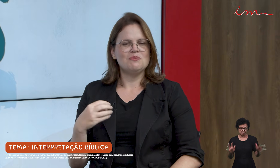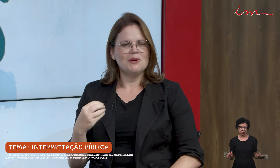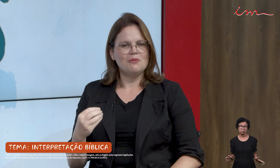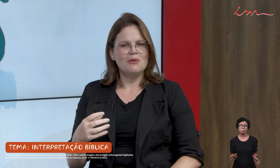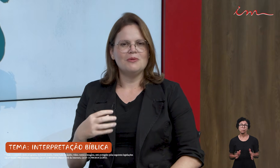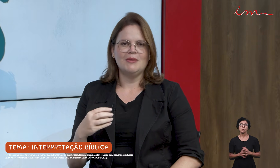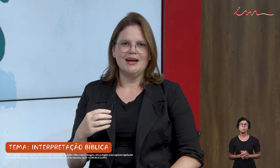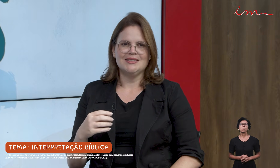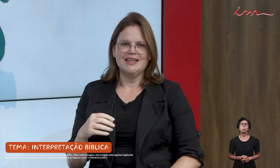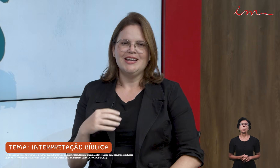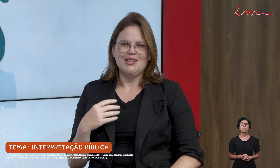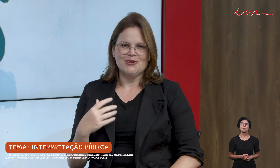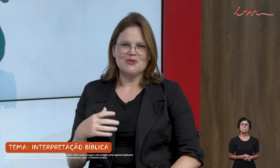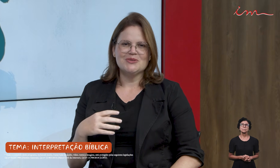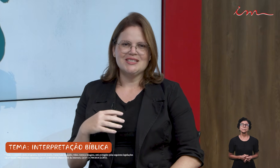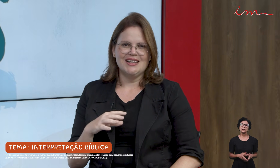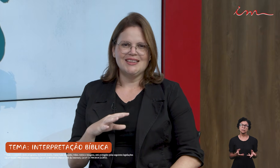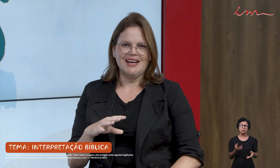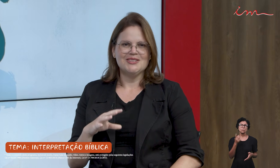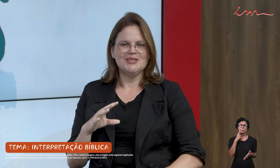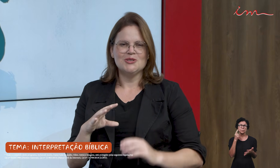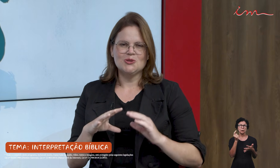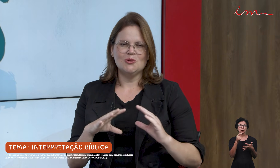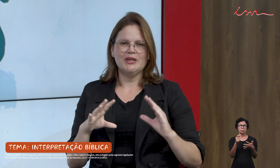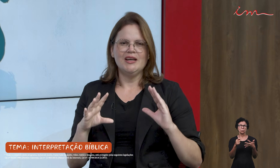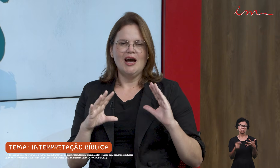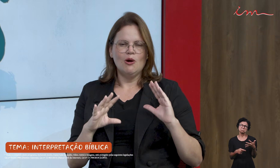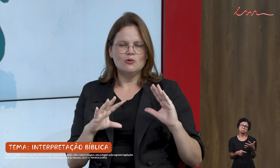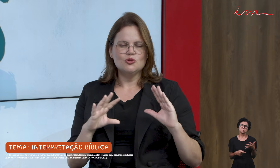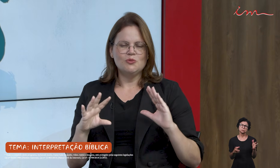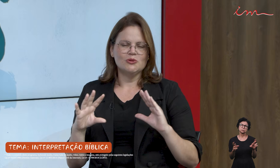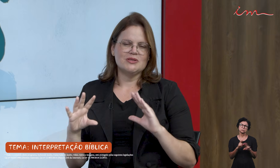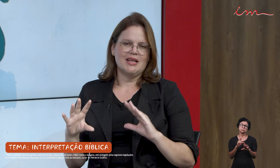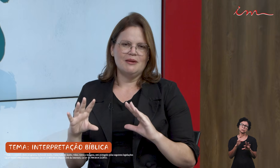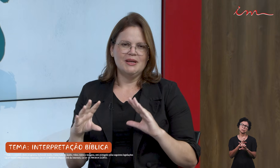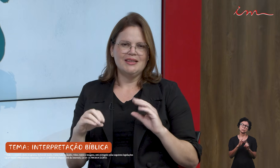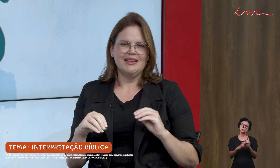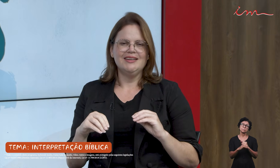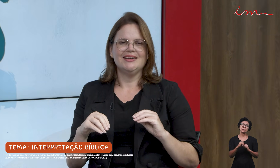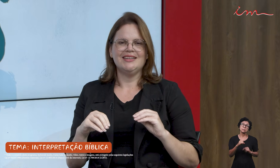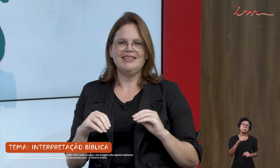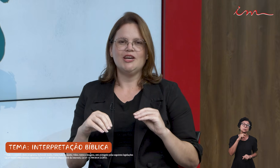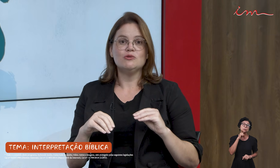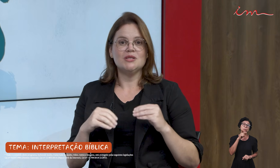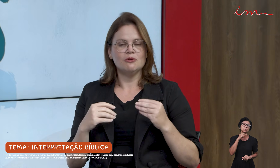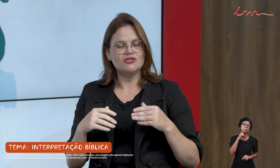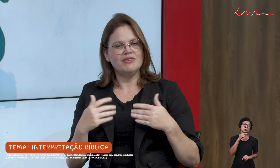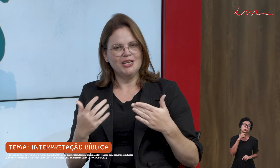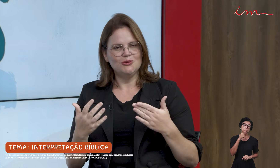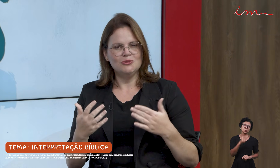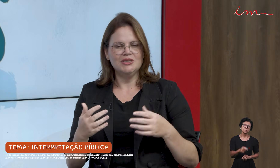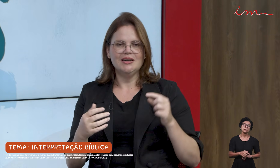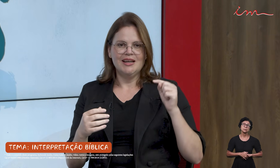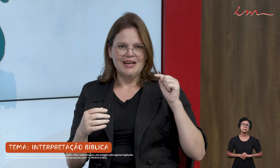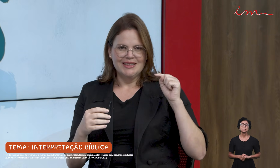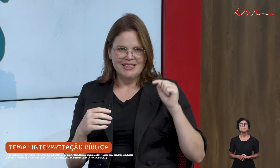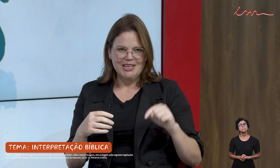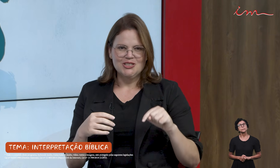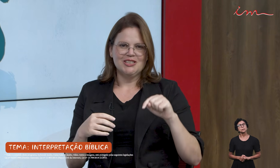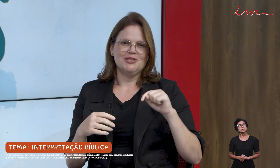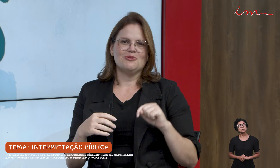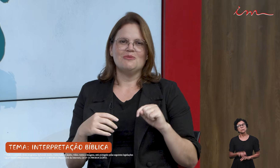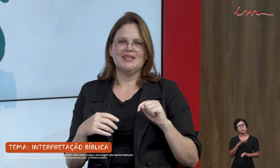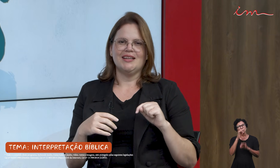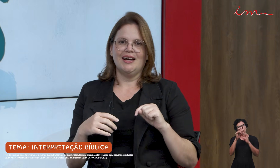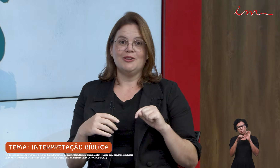gente, explica um pouco mais e nós vamos tratar sobre alguns pontos da EBD. E aí os irmãos tiverem dúvida,